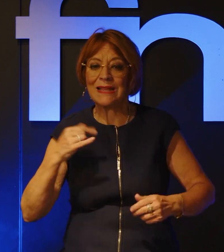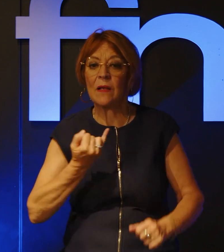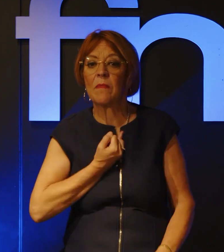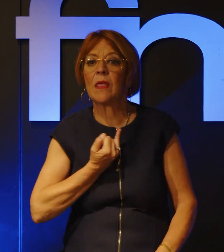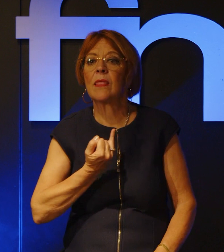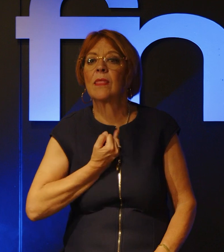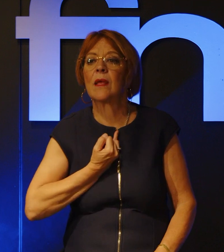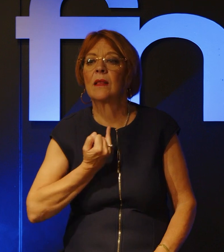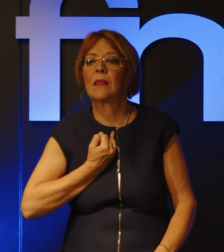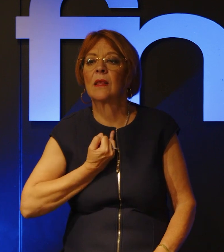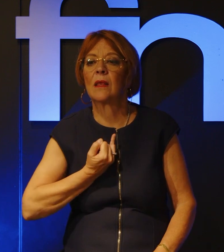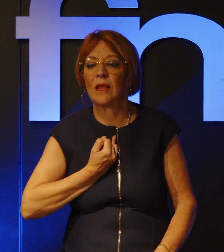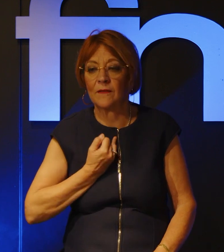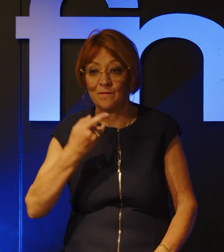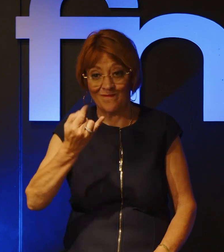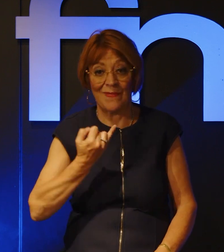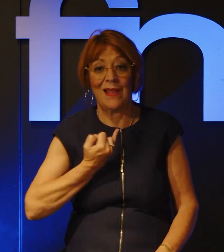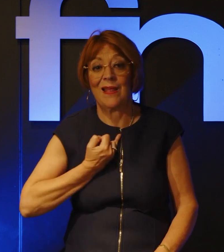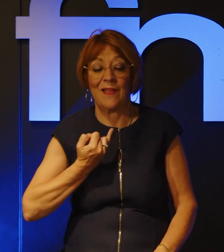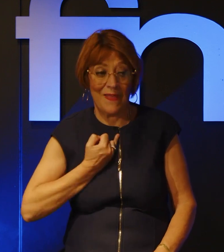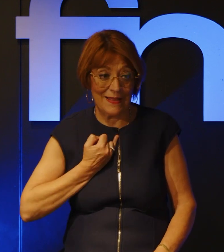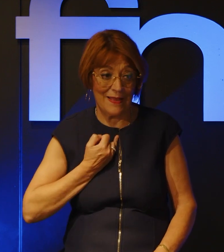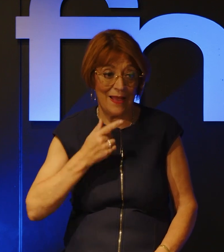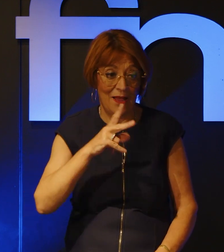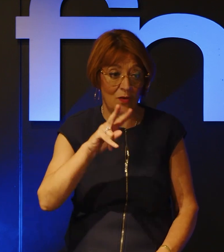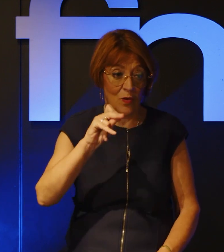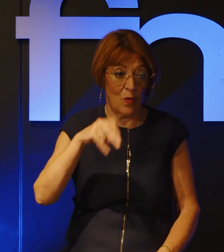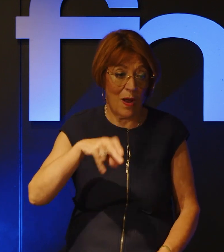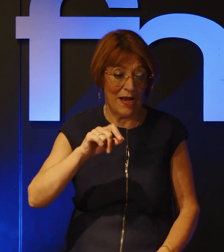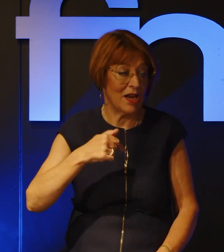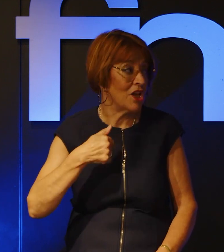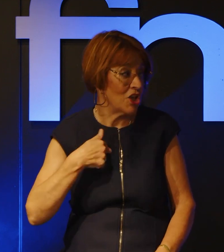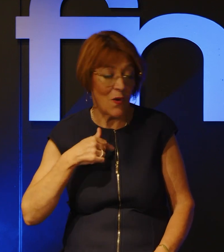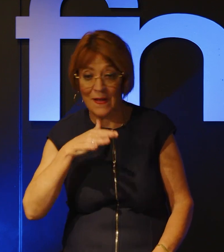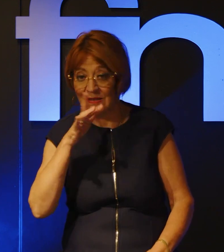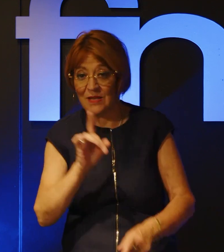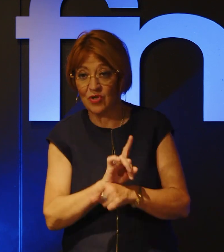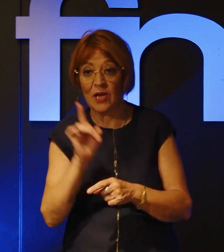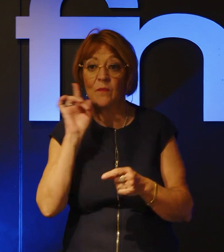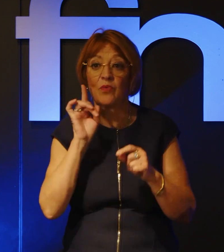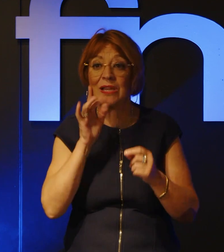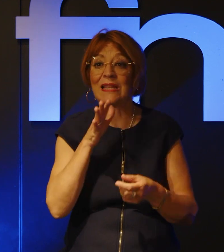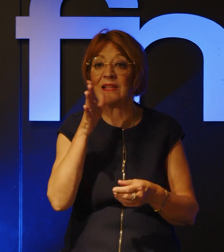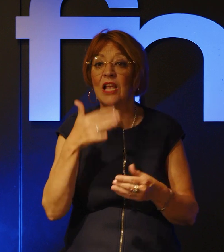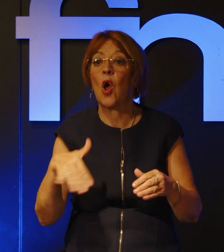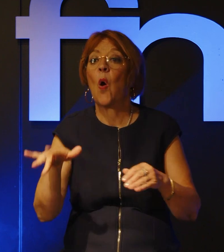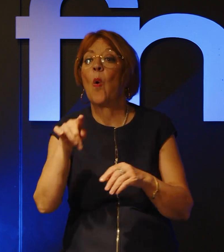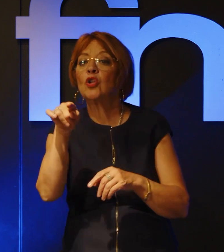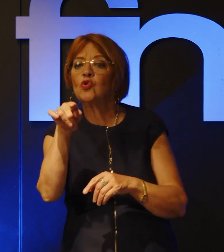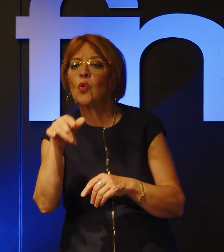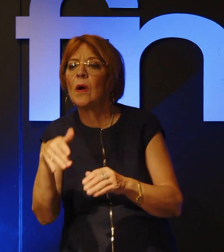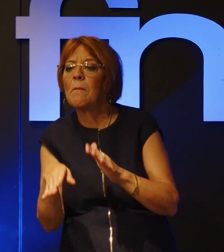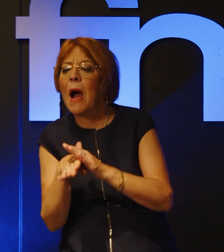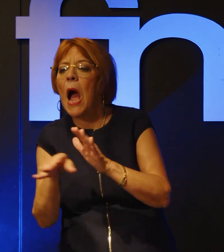identidade e é com essa identidade por isso é que a Luana neste caso eu dissemos Logo no início é importante dizer de onde é onde é